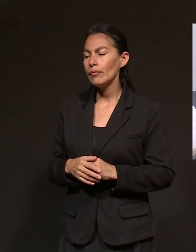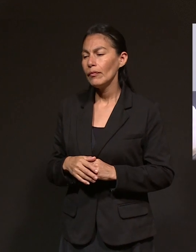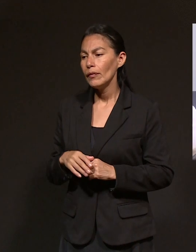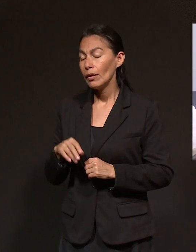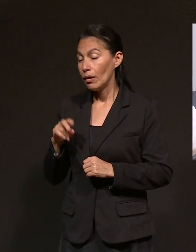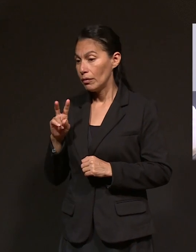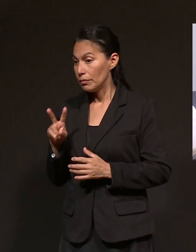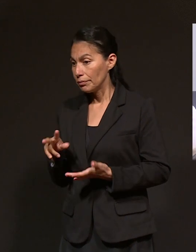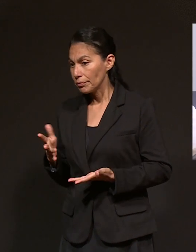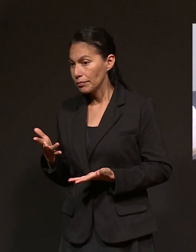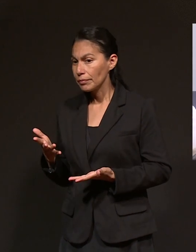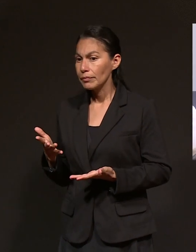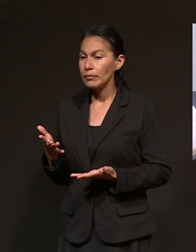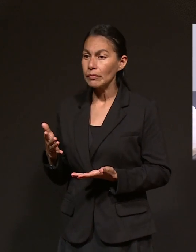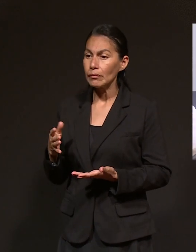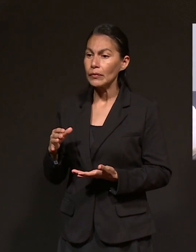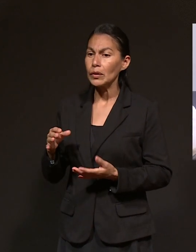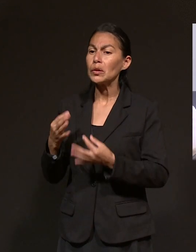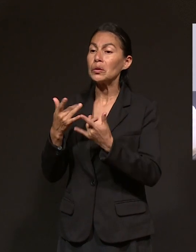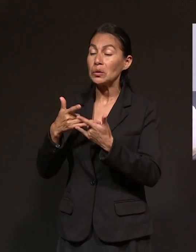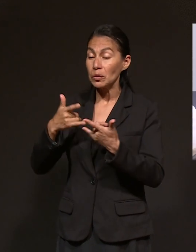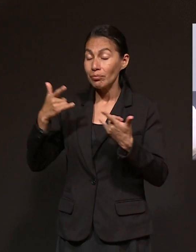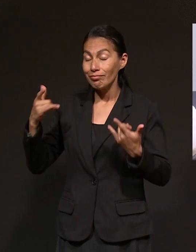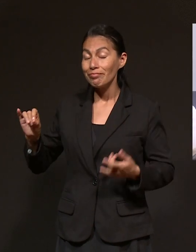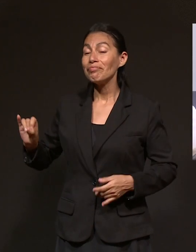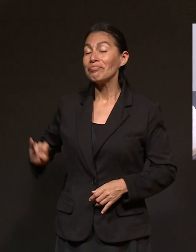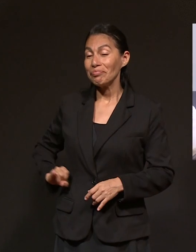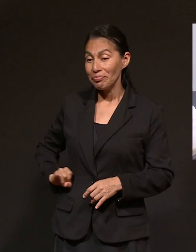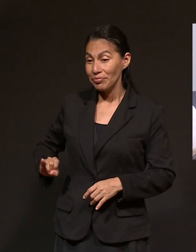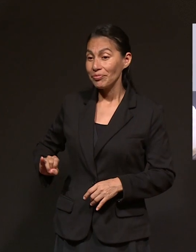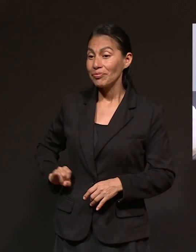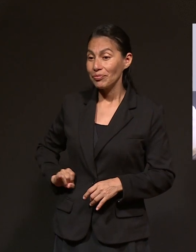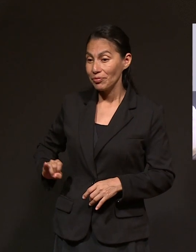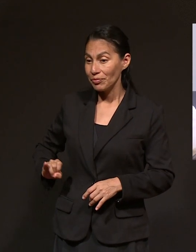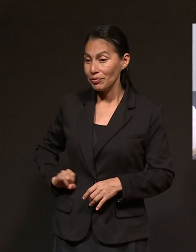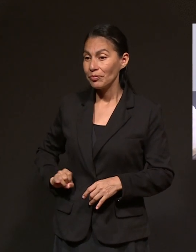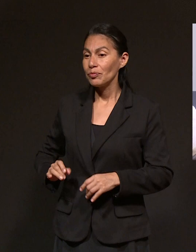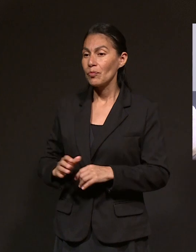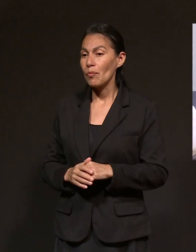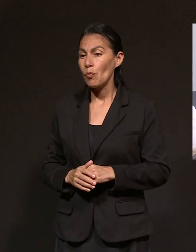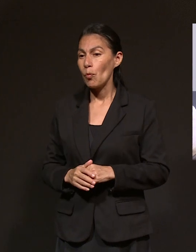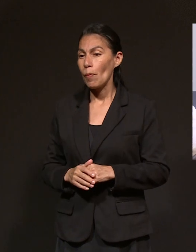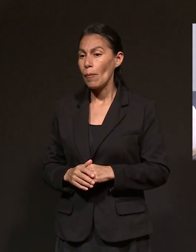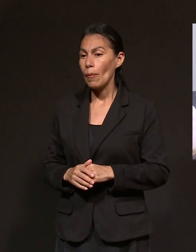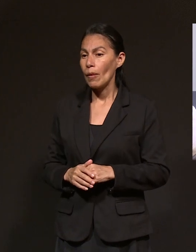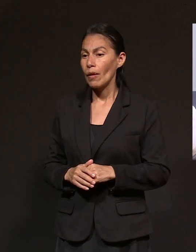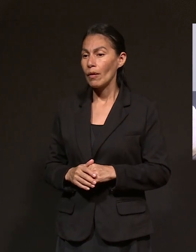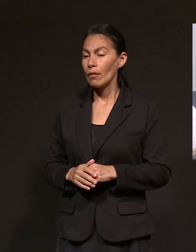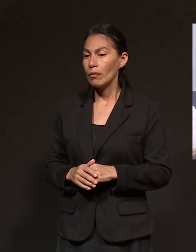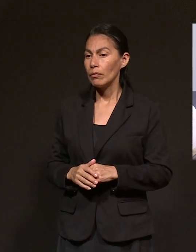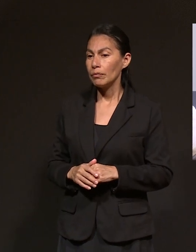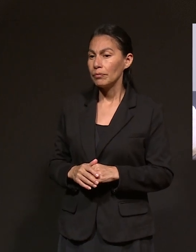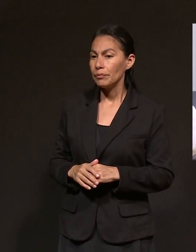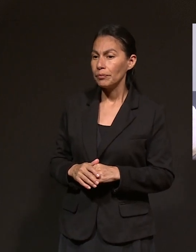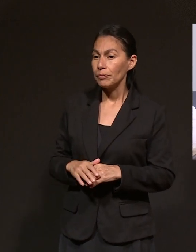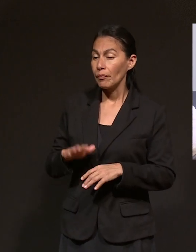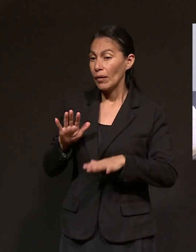La verdad es una historia muy interesante. Yo, como cualquier